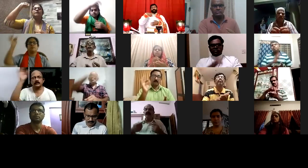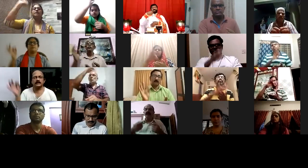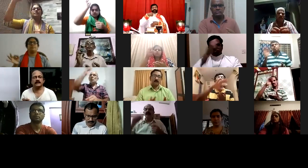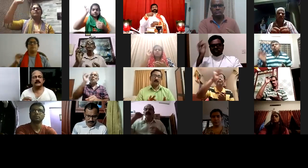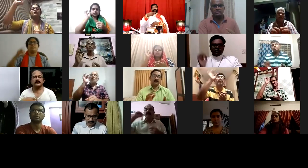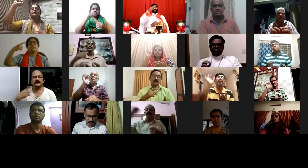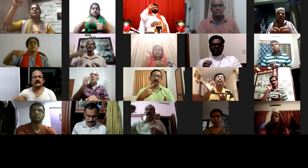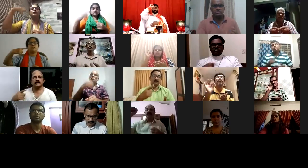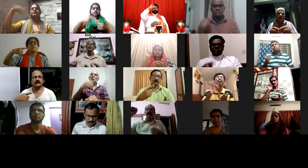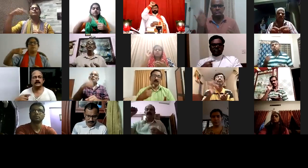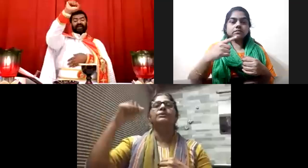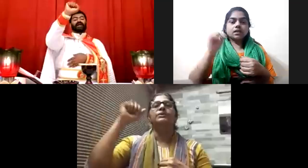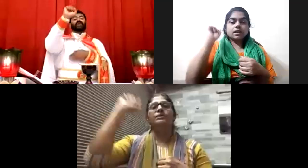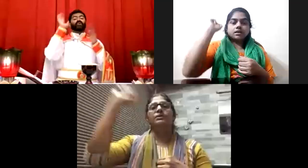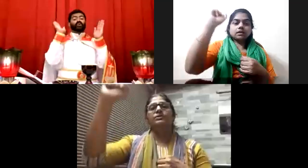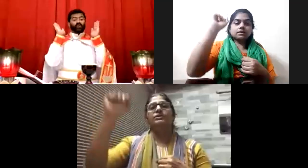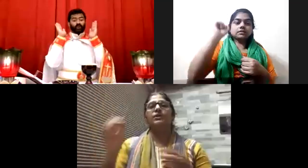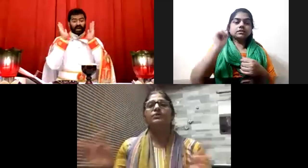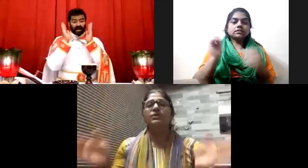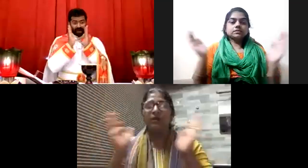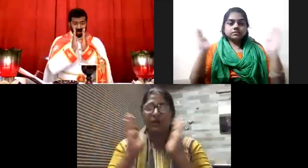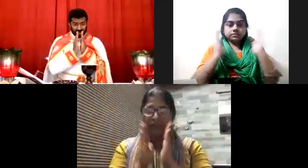മഹത്വവും എന്നേക്കും അങ്ങയുടേതാവുന്നു.